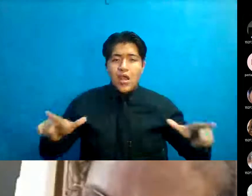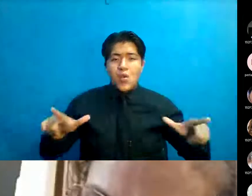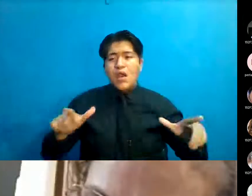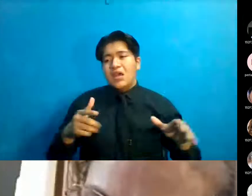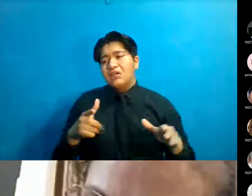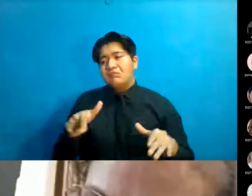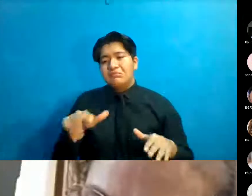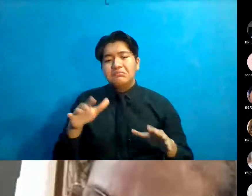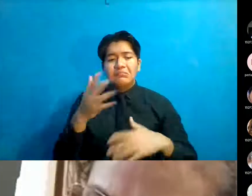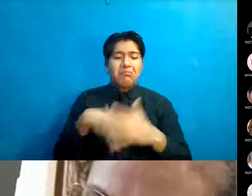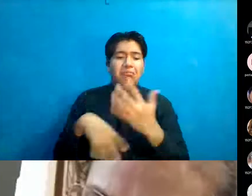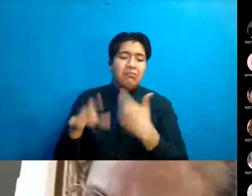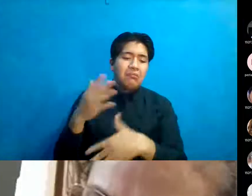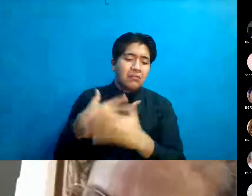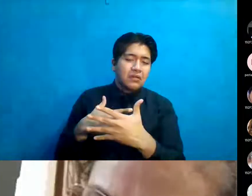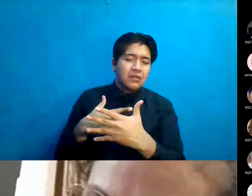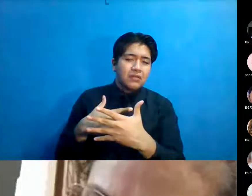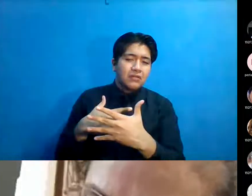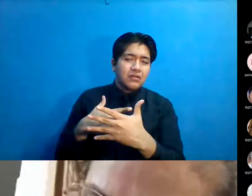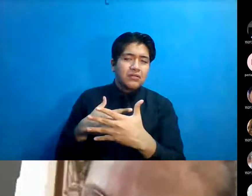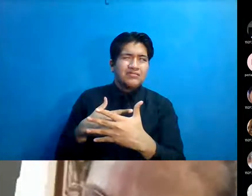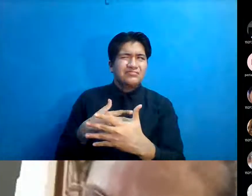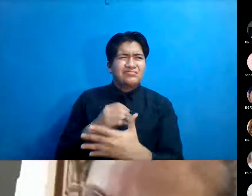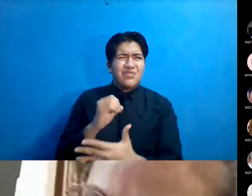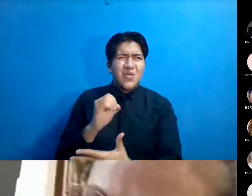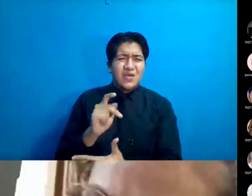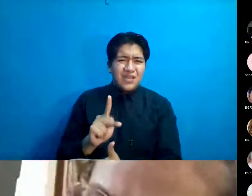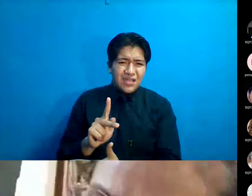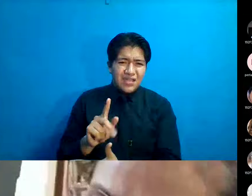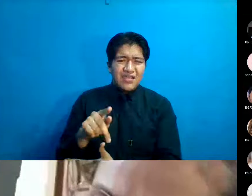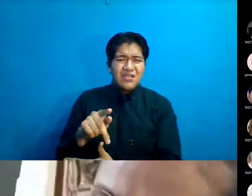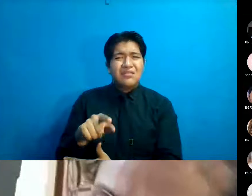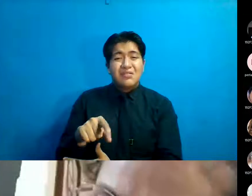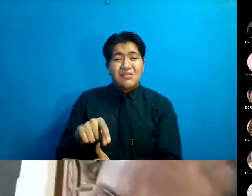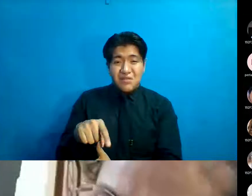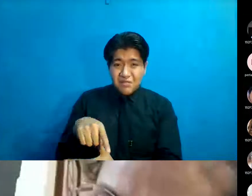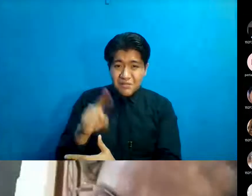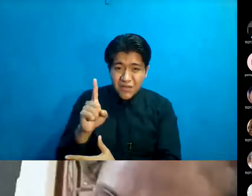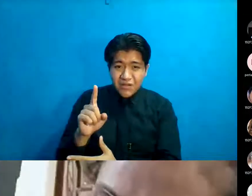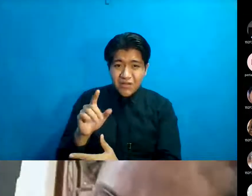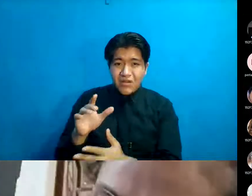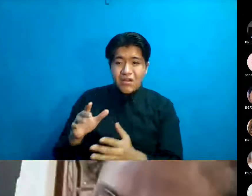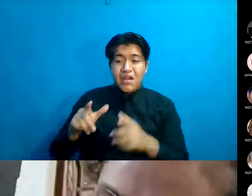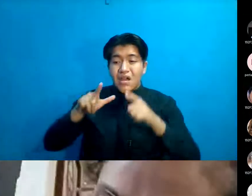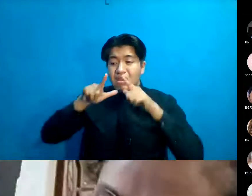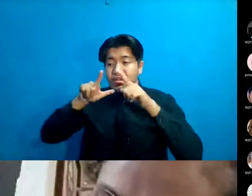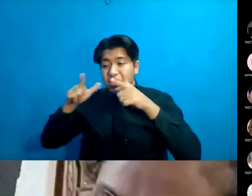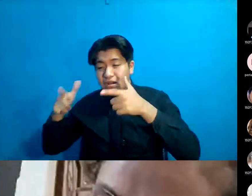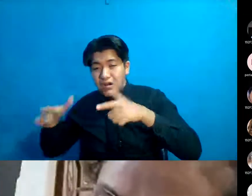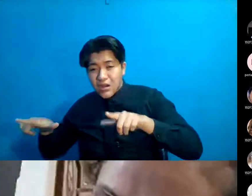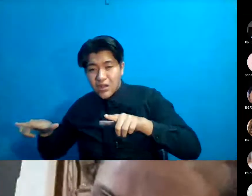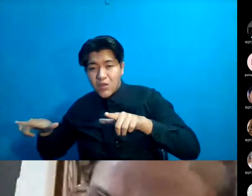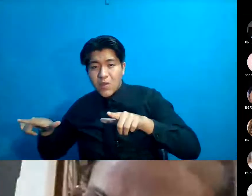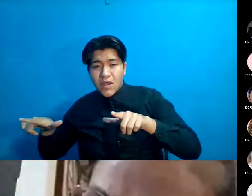Okay. Pero es lo mismo lengua que lenguaje.